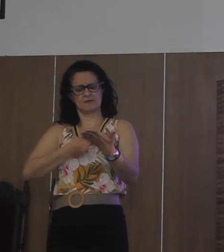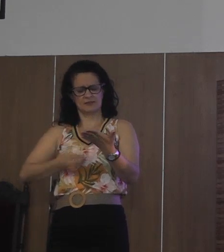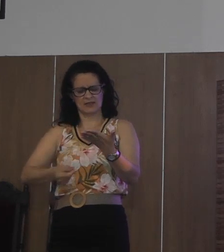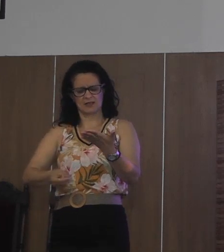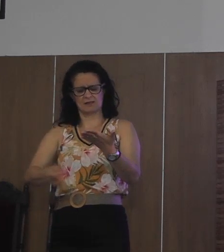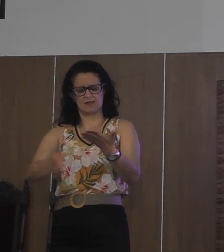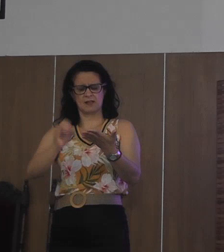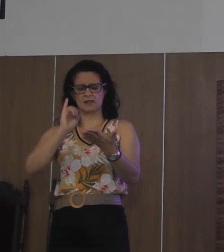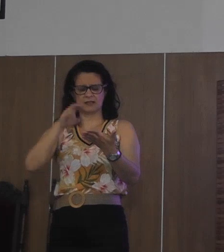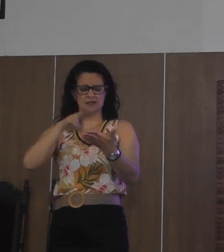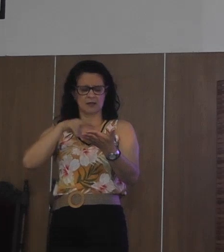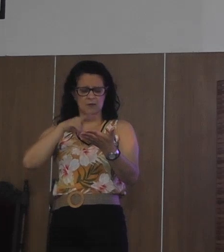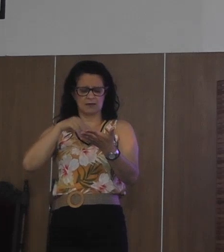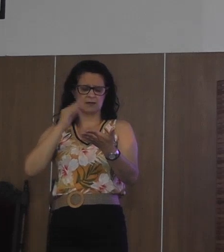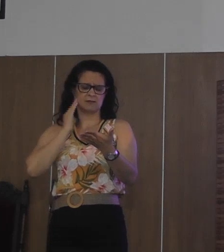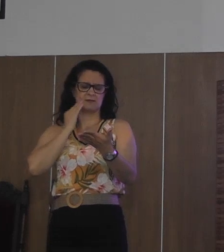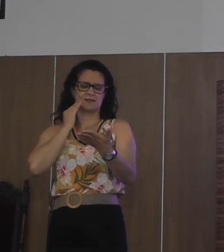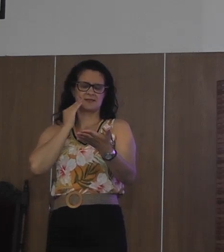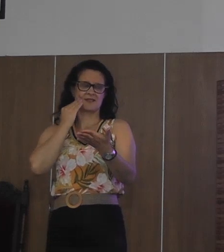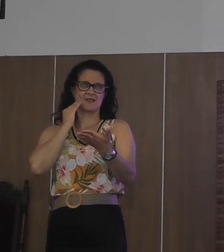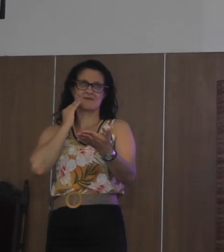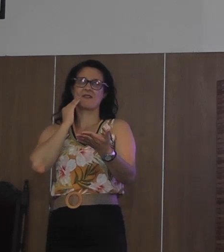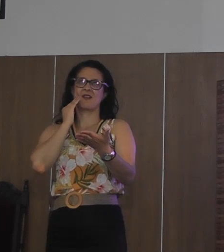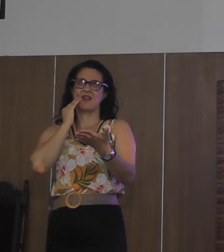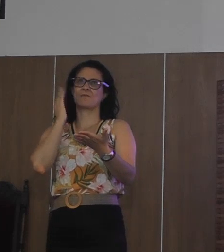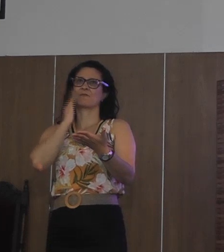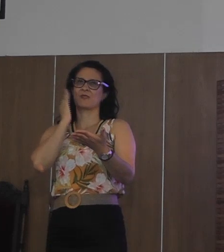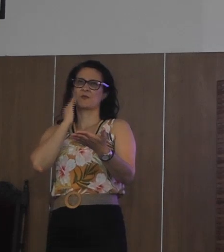entendo isso, eu entendo a minha posição no reino.